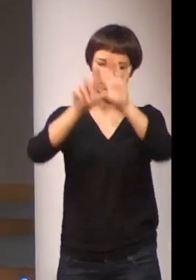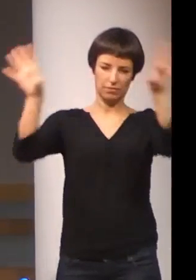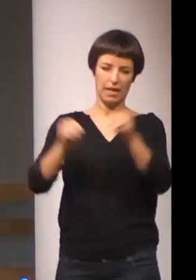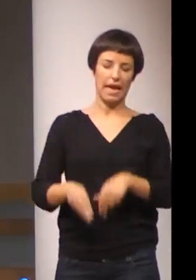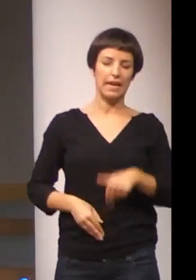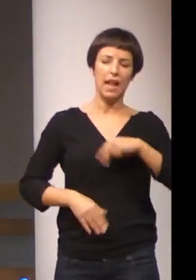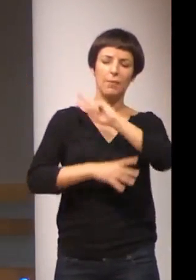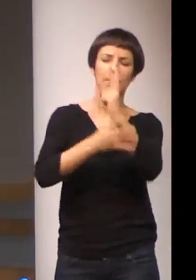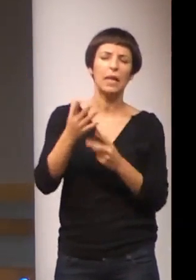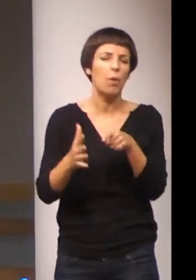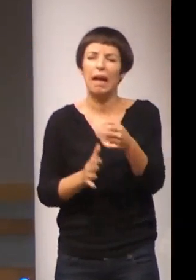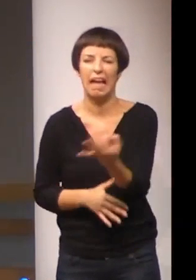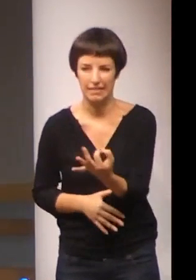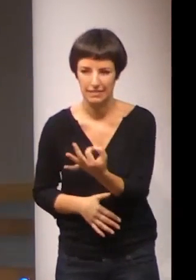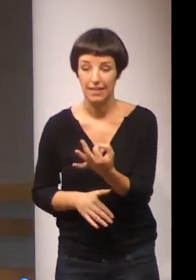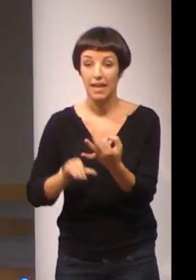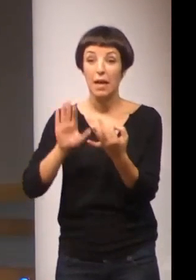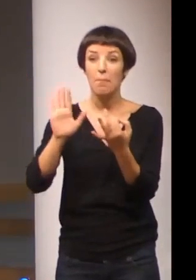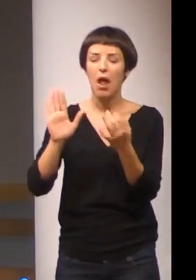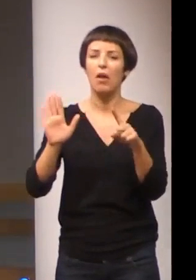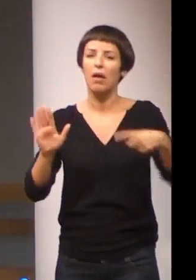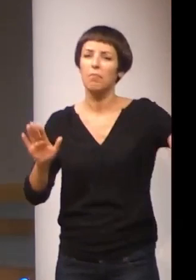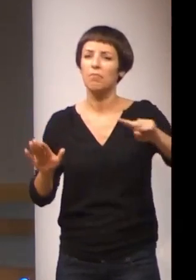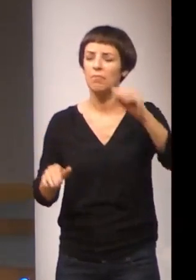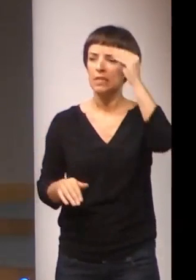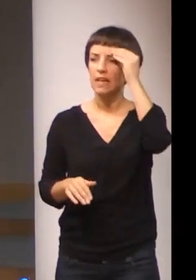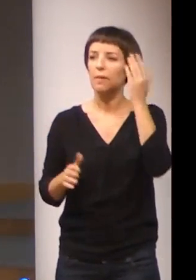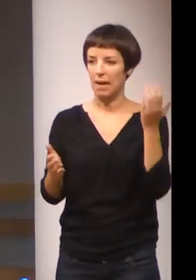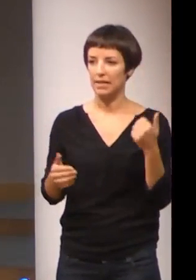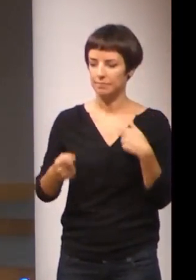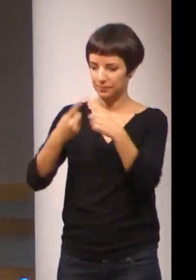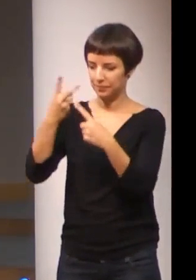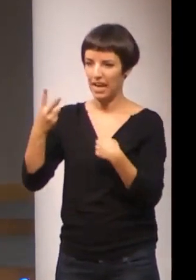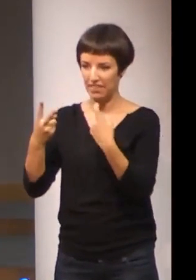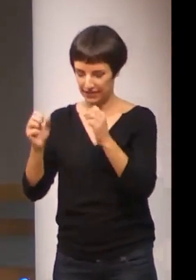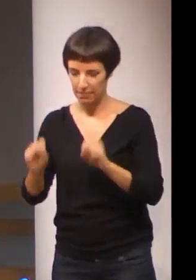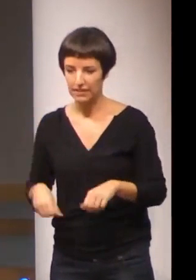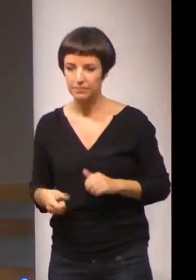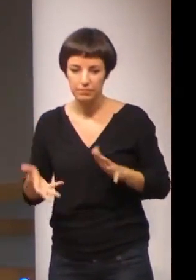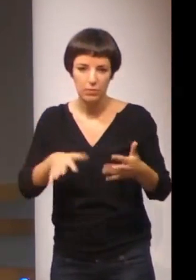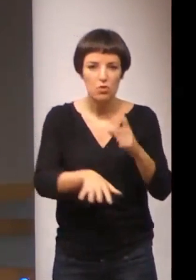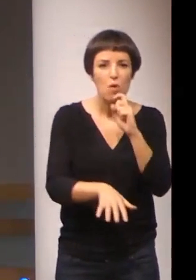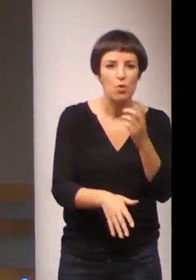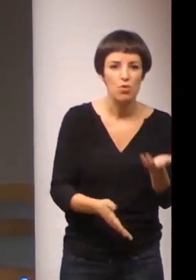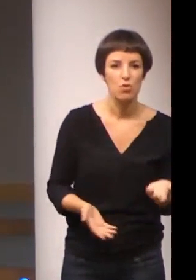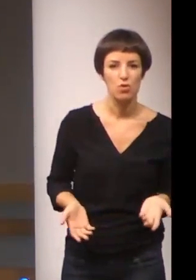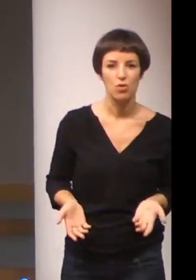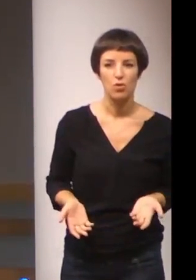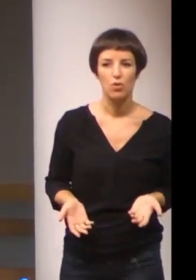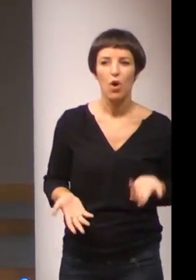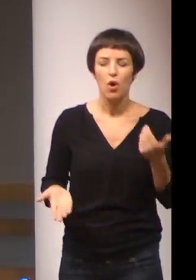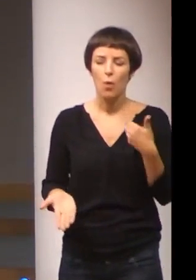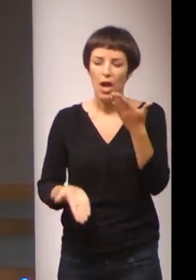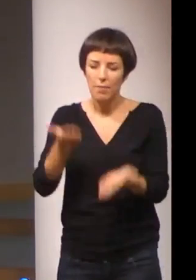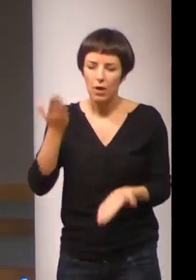modelo bilingüe. Pero ahora nos podemos plantear, ¿y cómo hacemos eso? ¿Cómo llegar a poder evaluar todos